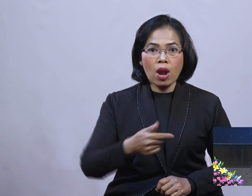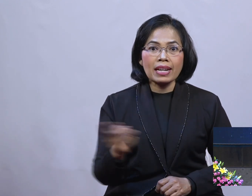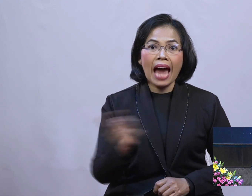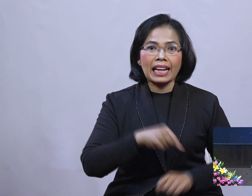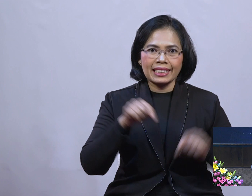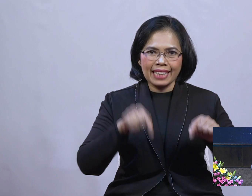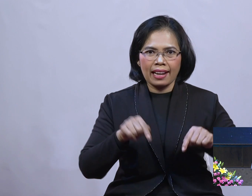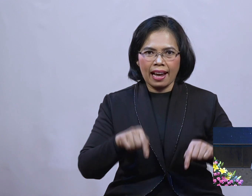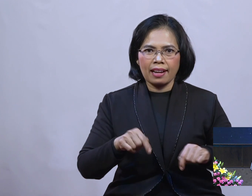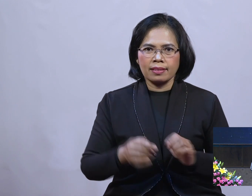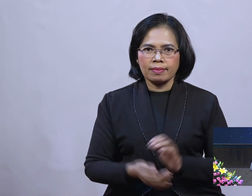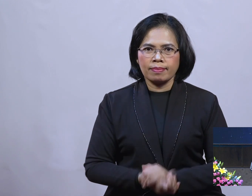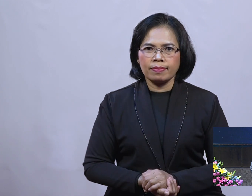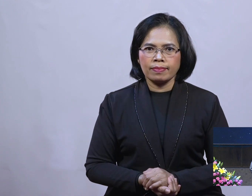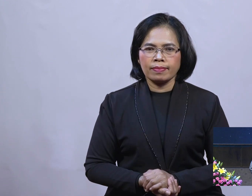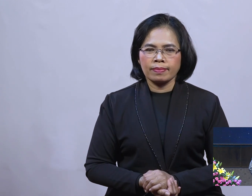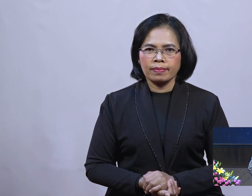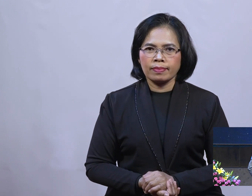sekarang